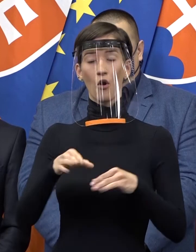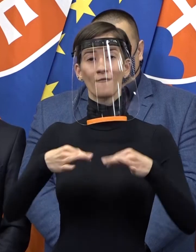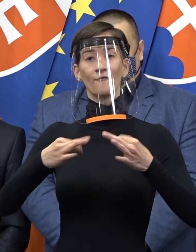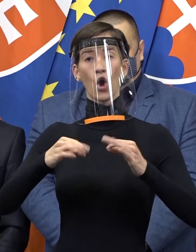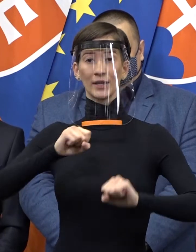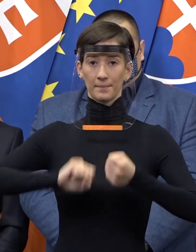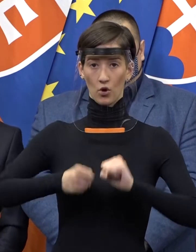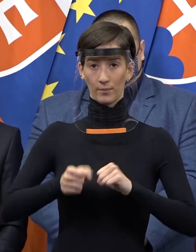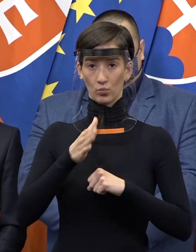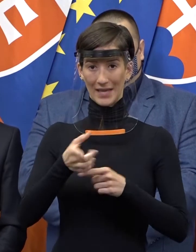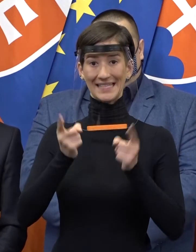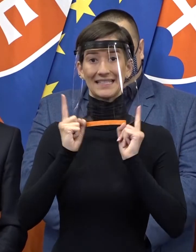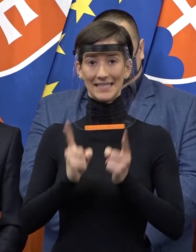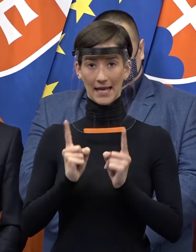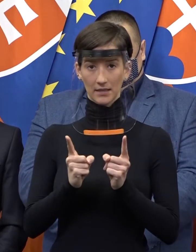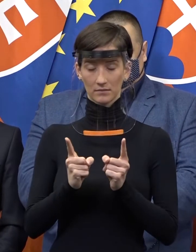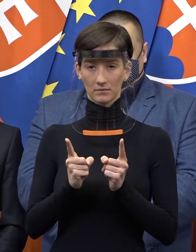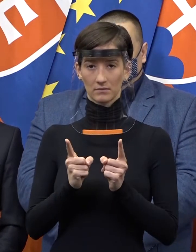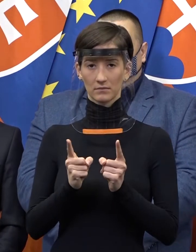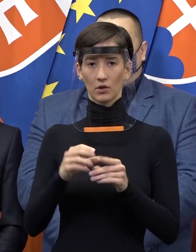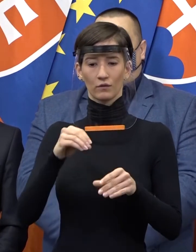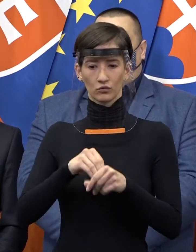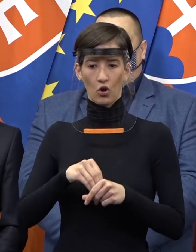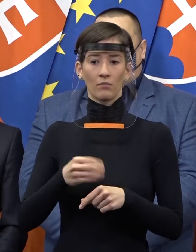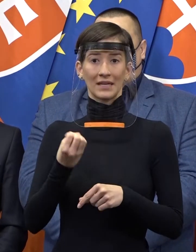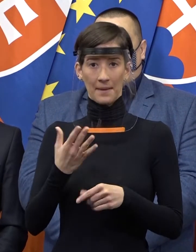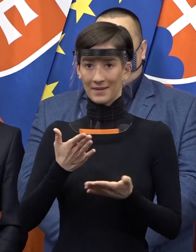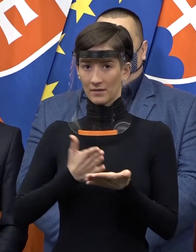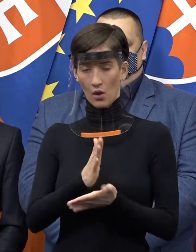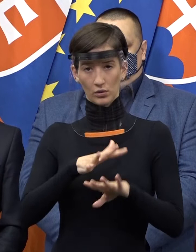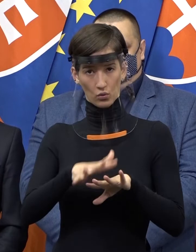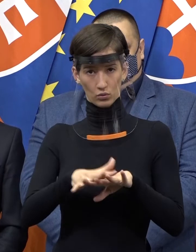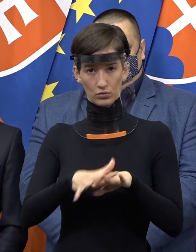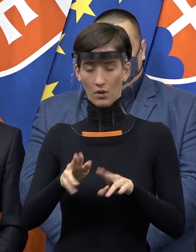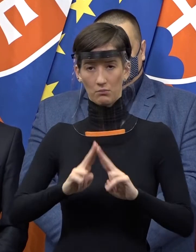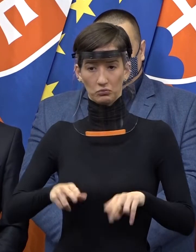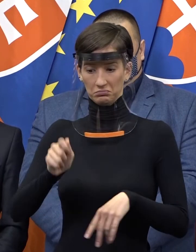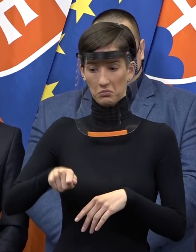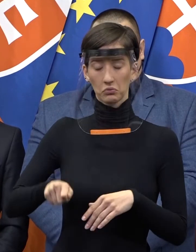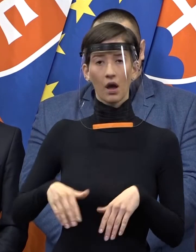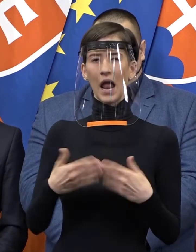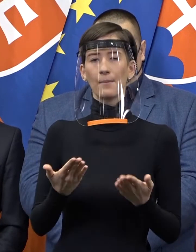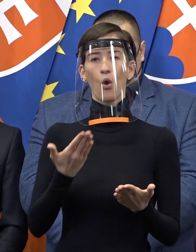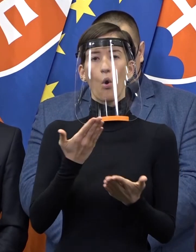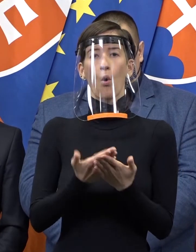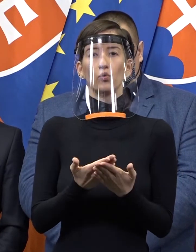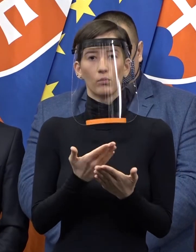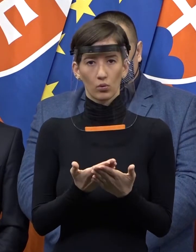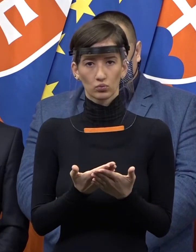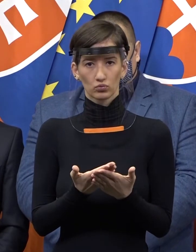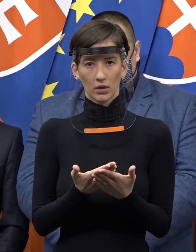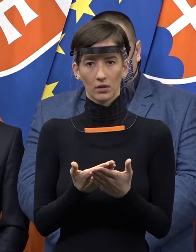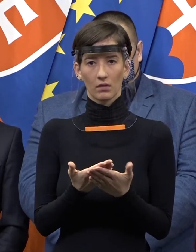ľudia vysvetliť ako zákaz, ktorý bude možno nejako postihovateľný, alebo bude to skrátka odporúčanie, ktoré sa bude takto kontrolovať, že kde tí